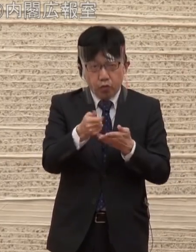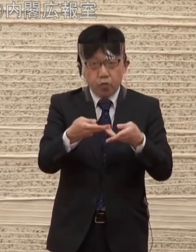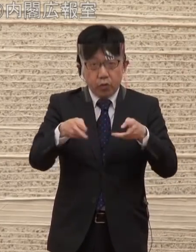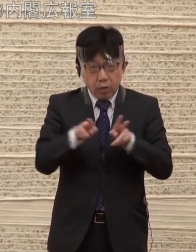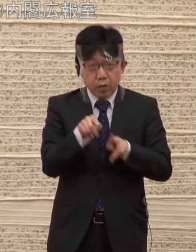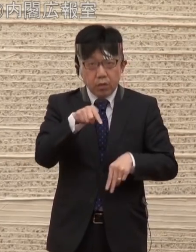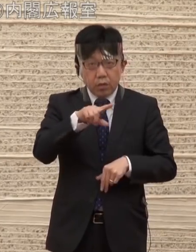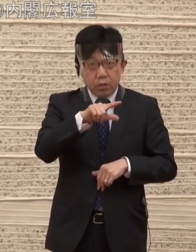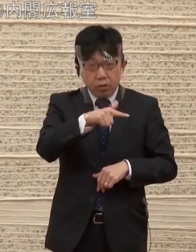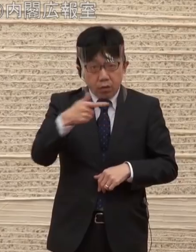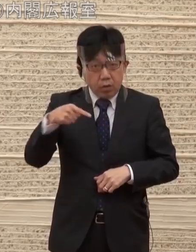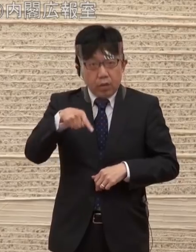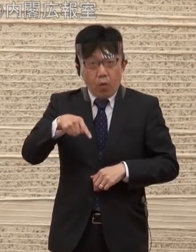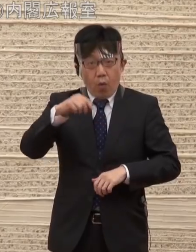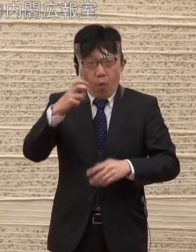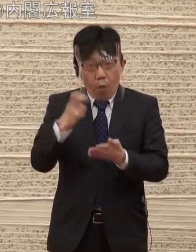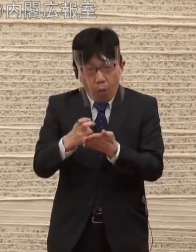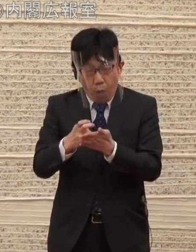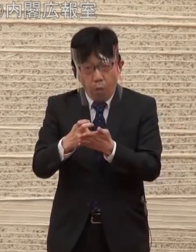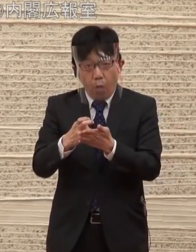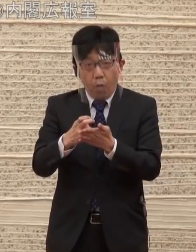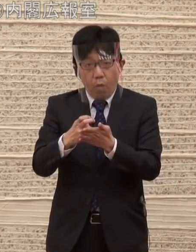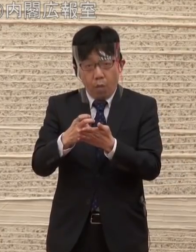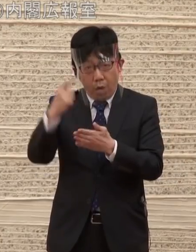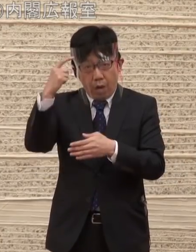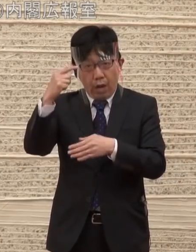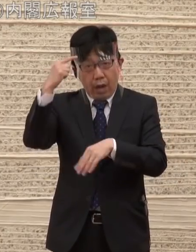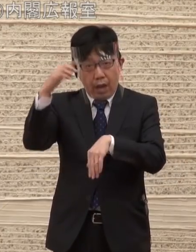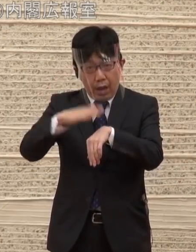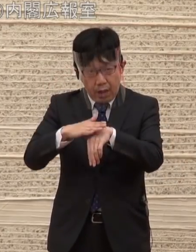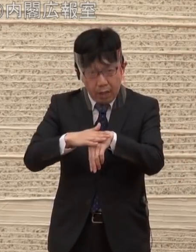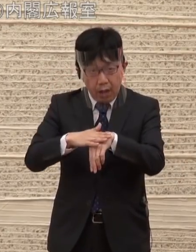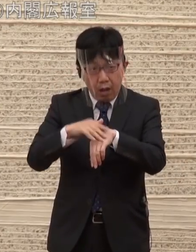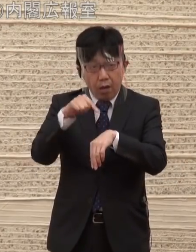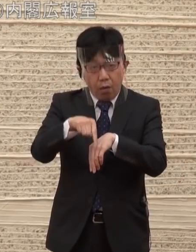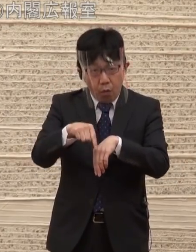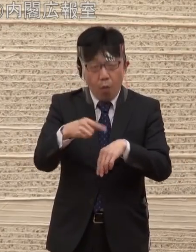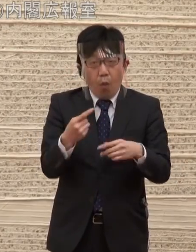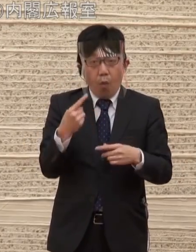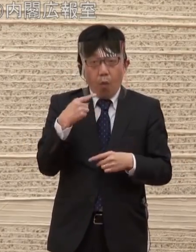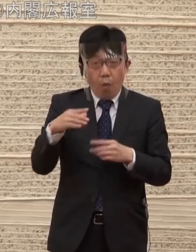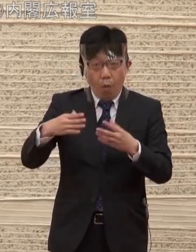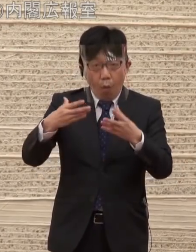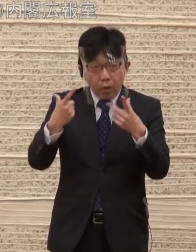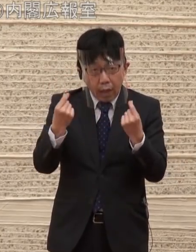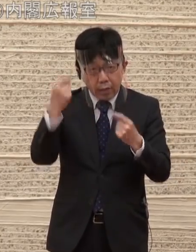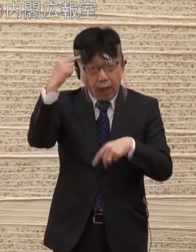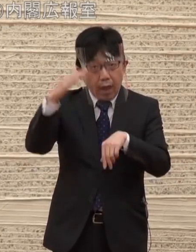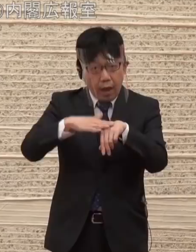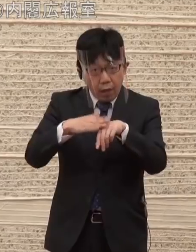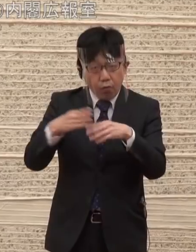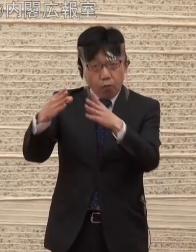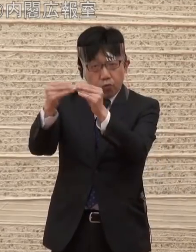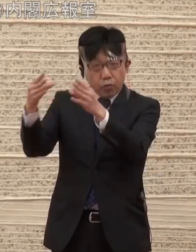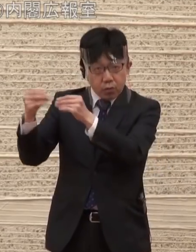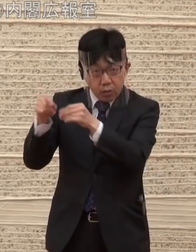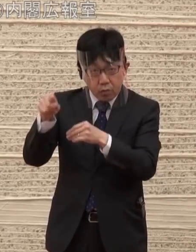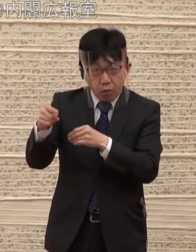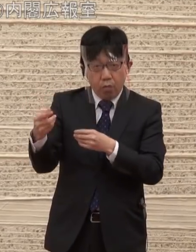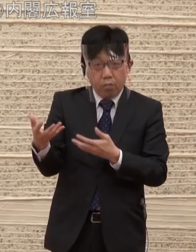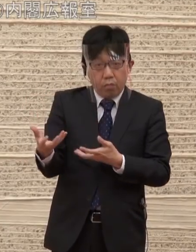人権法の支配といった普遍的な価値を方共有する国々と手を携えながらそして